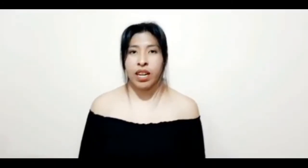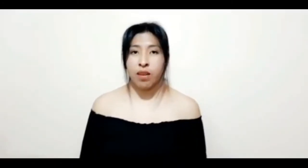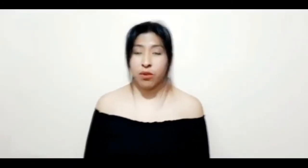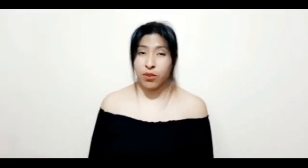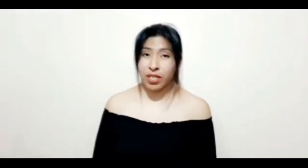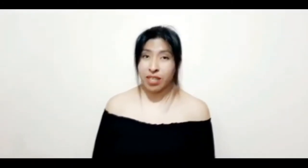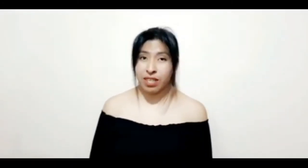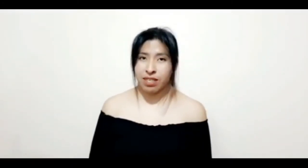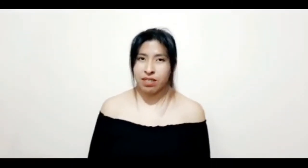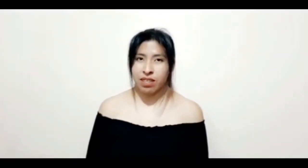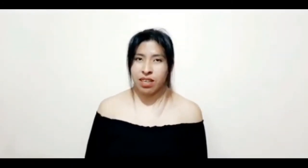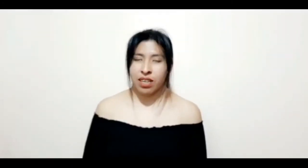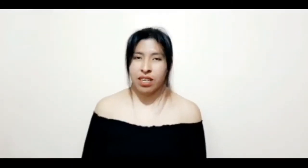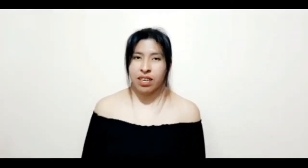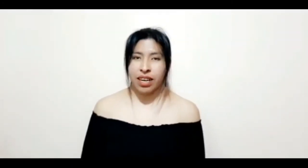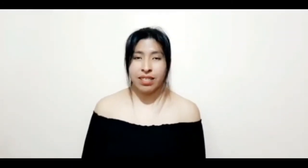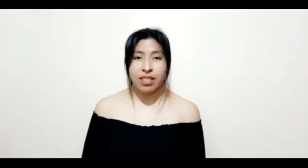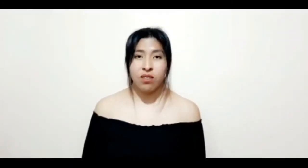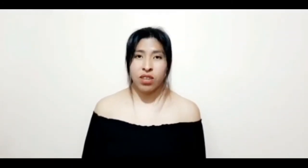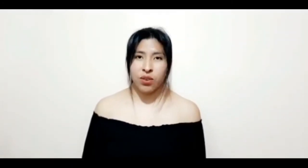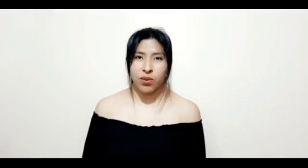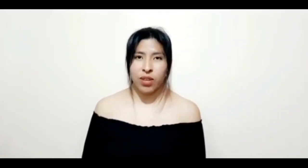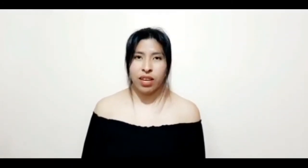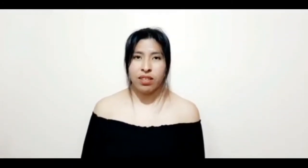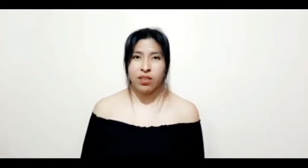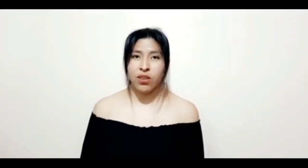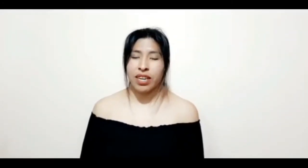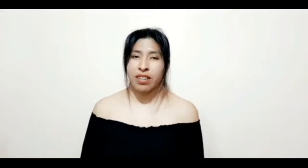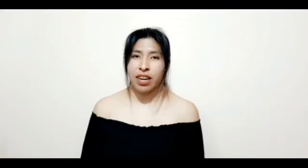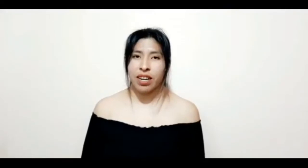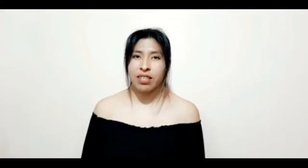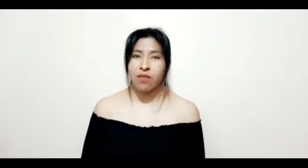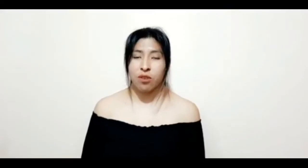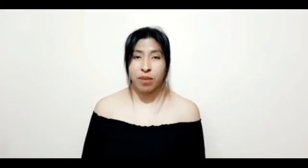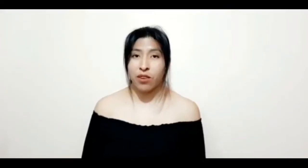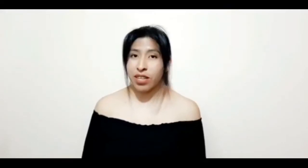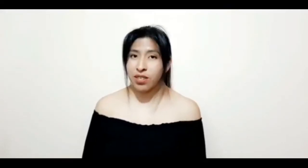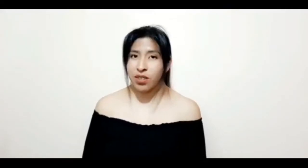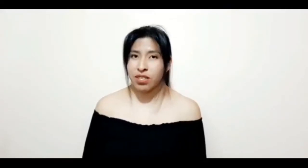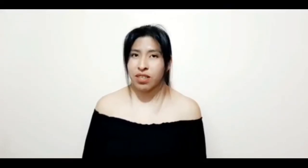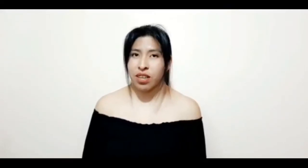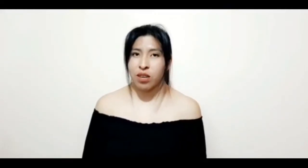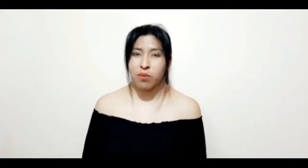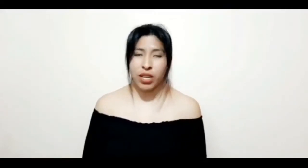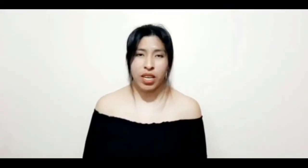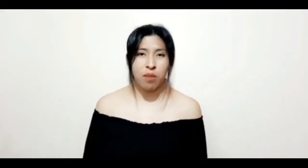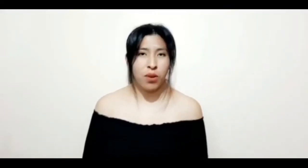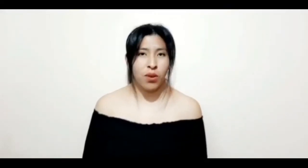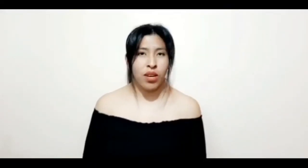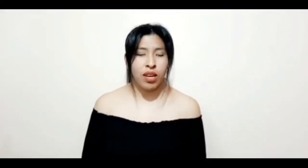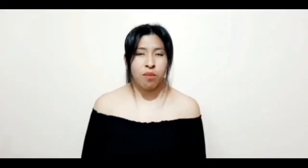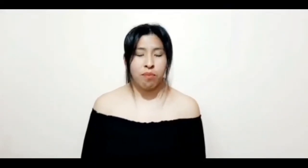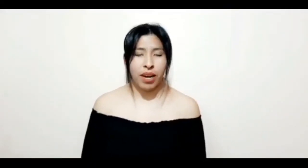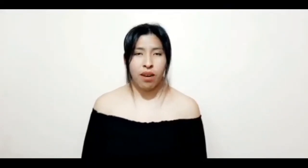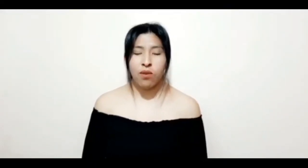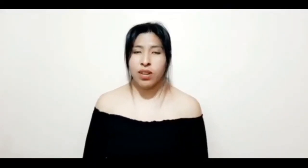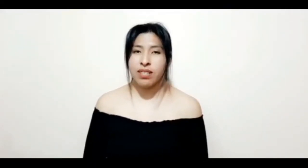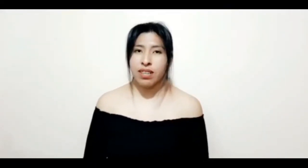La morfosintaxis. Esta nos ayuda con las reglas a formar oraciones. Por ejemplo, para una